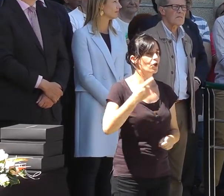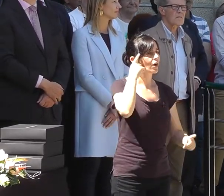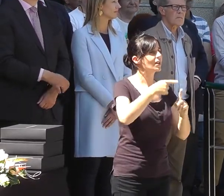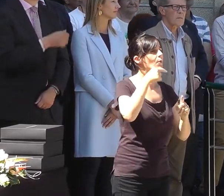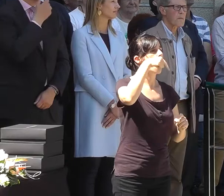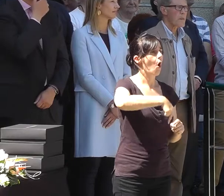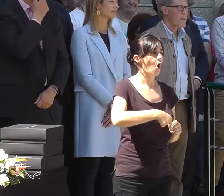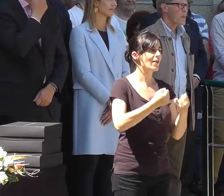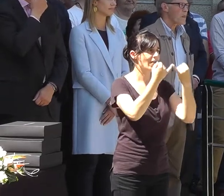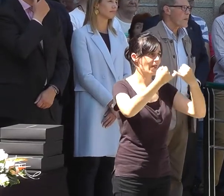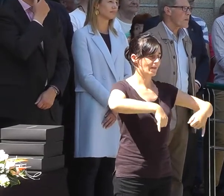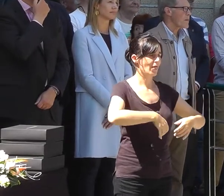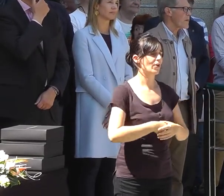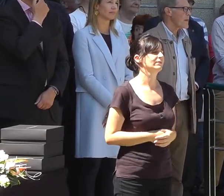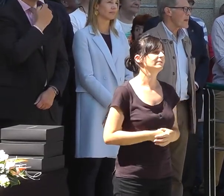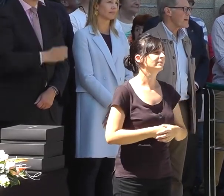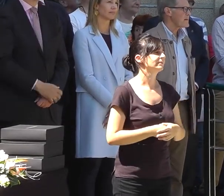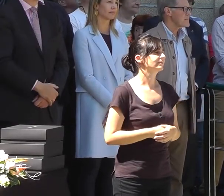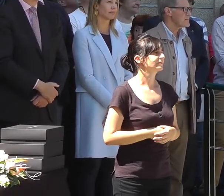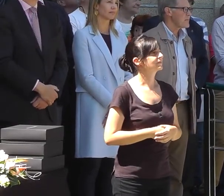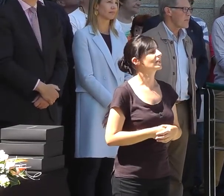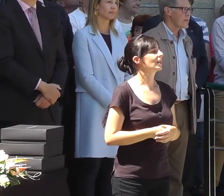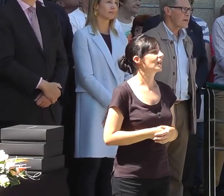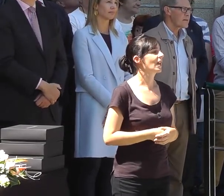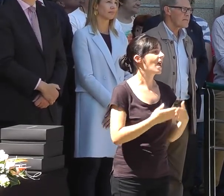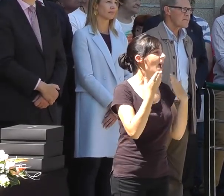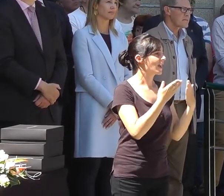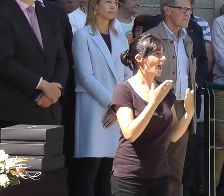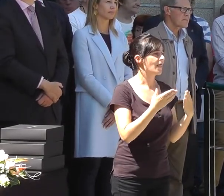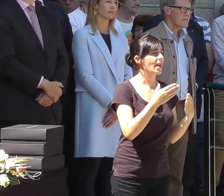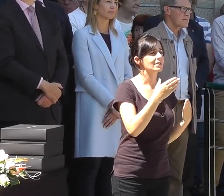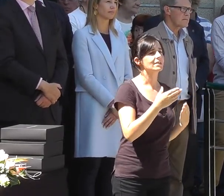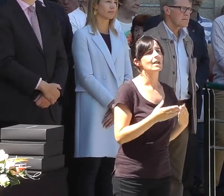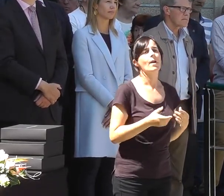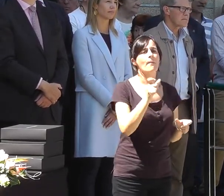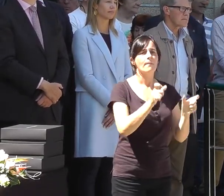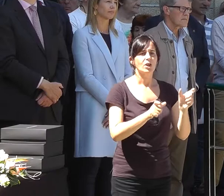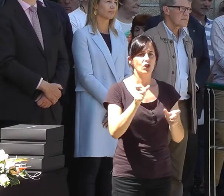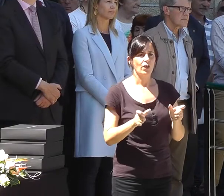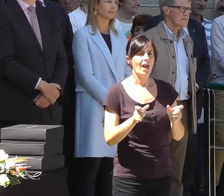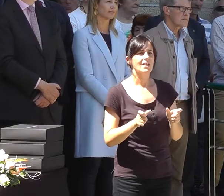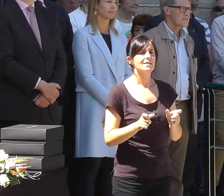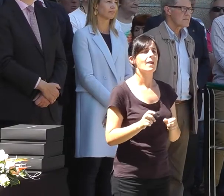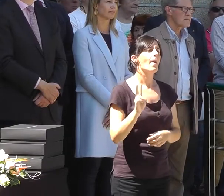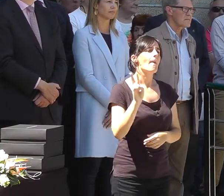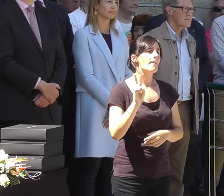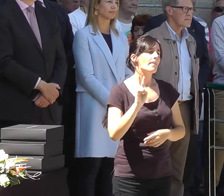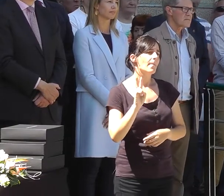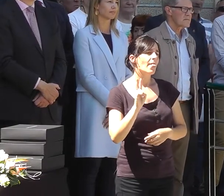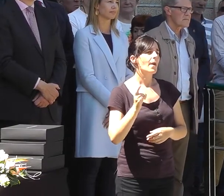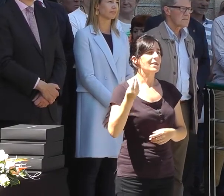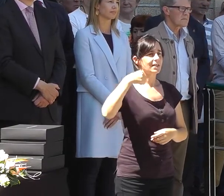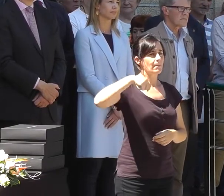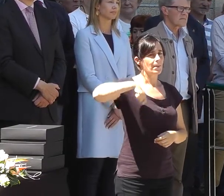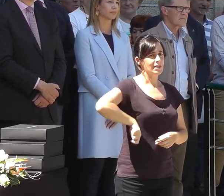acto. Agradecer, por tanto, a importante participación do vicepresidente da Xunta, Alfonso Rueda, que hoxe tamén por motivos